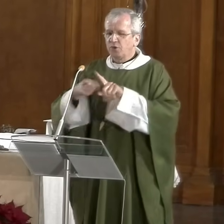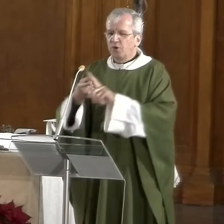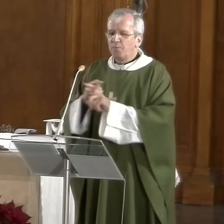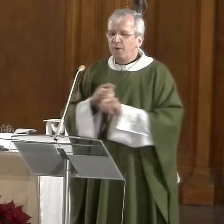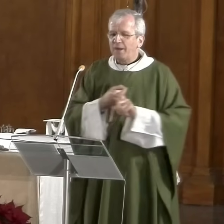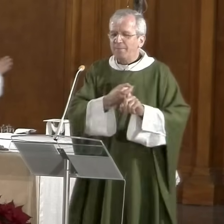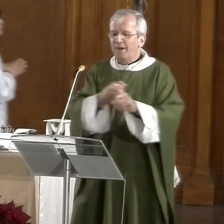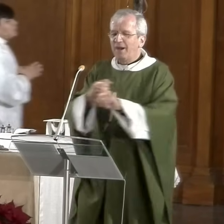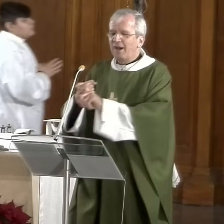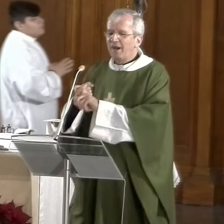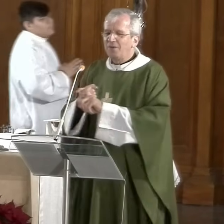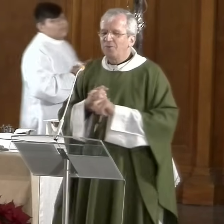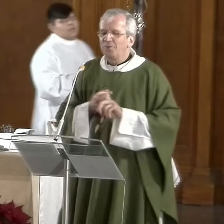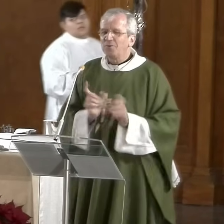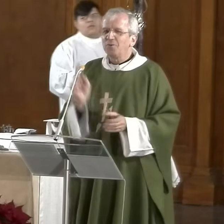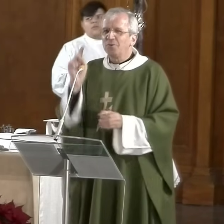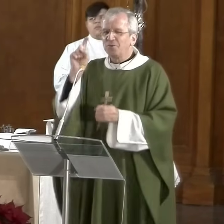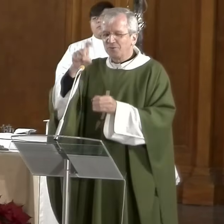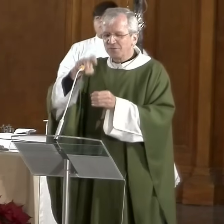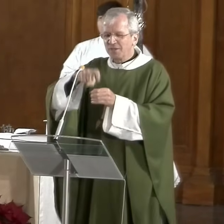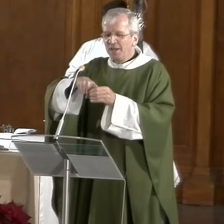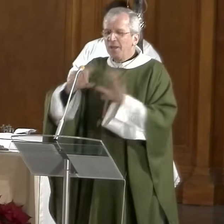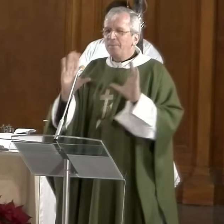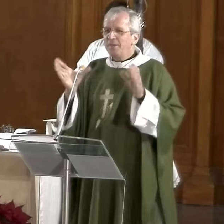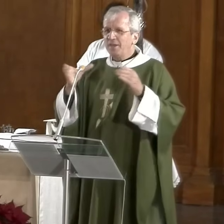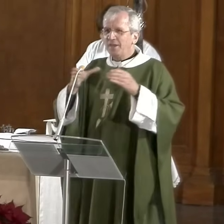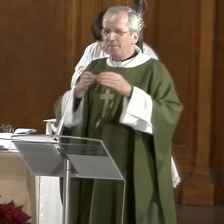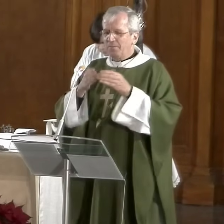juntos como hermanos,